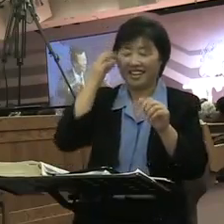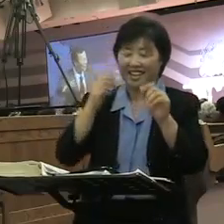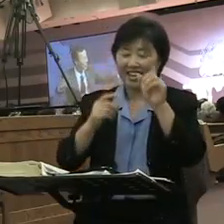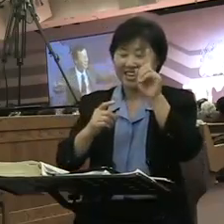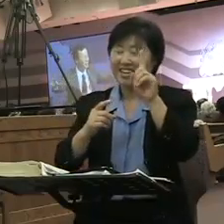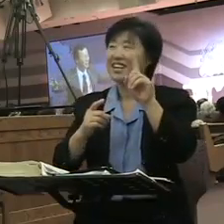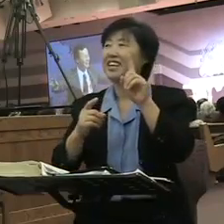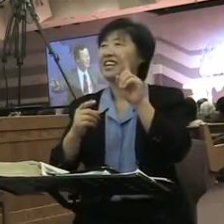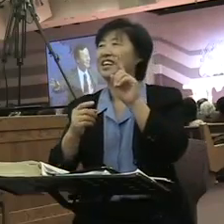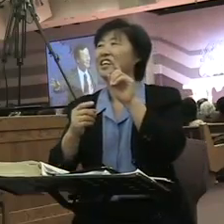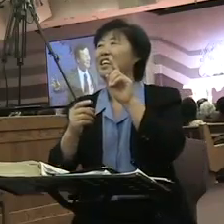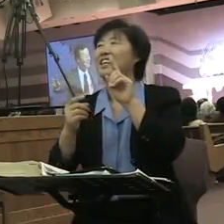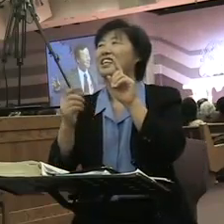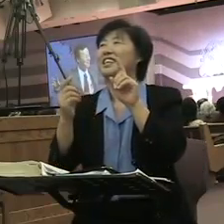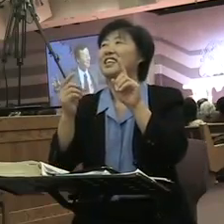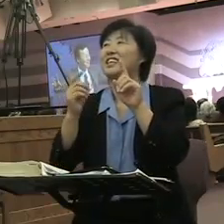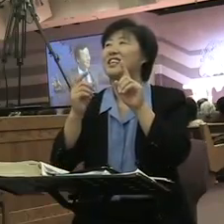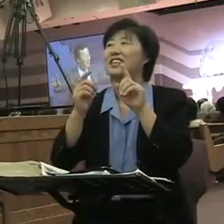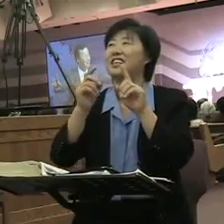한마디로 다 바뀌어집니다.